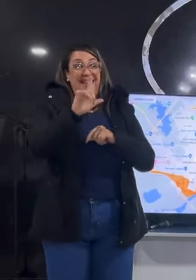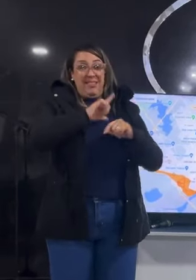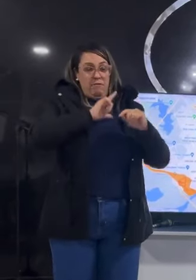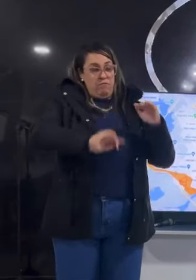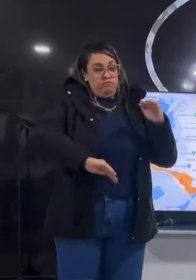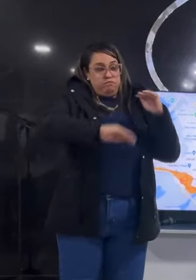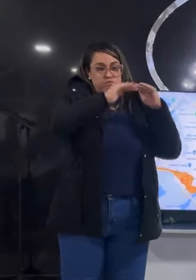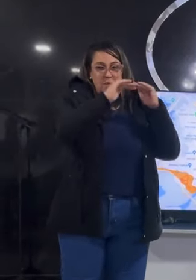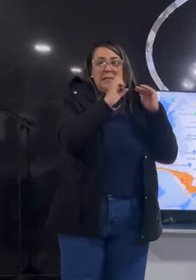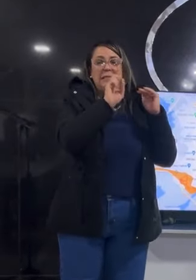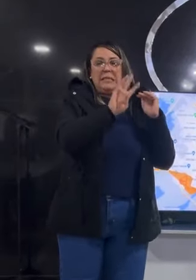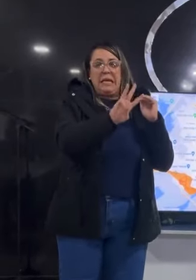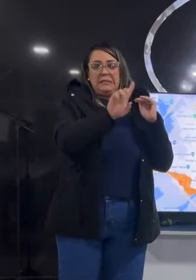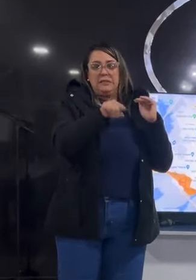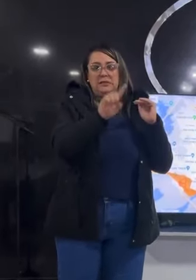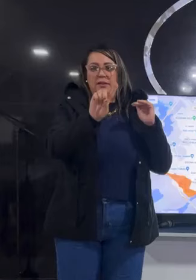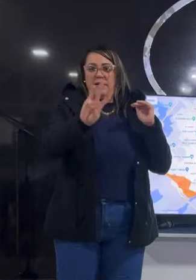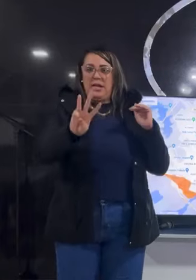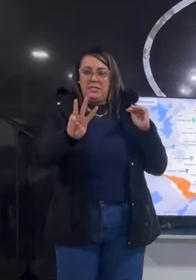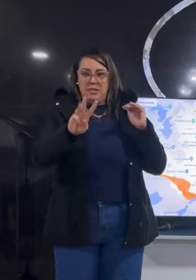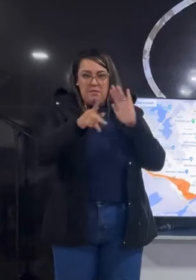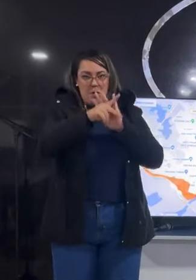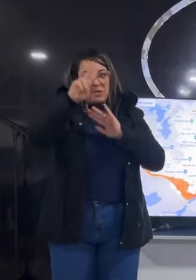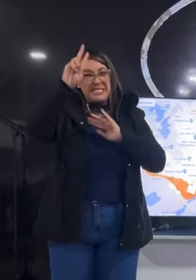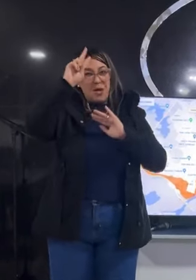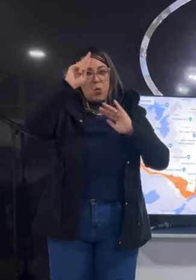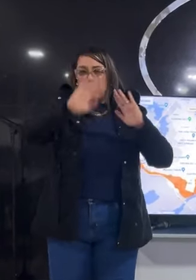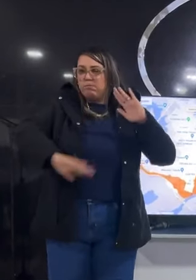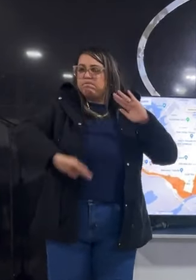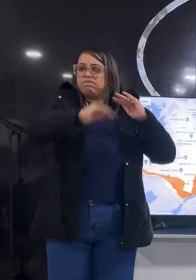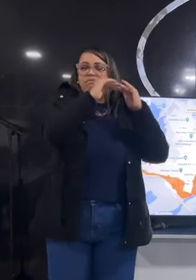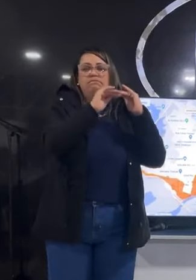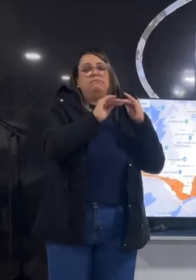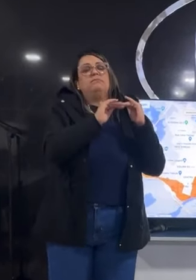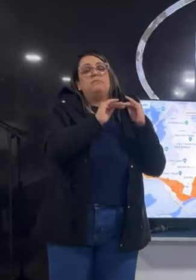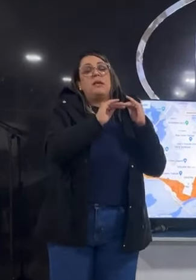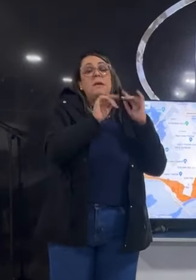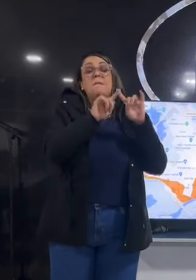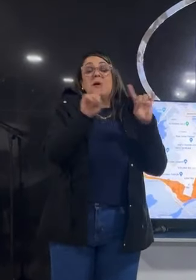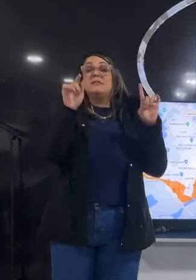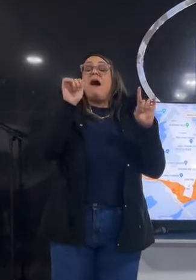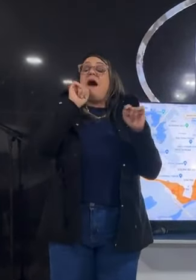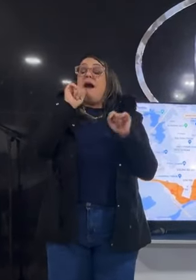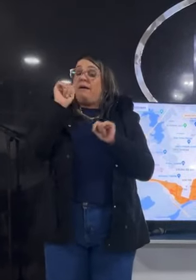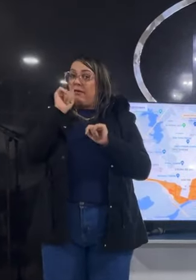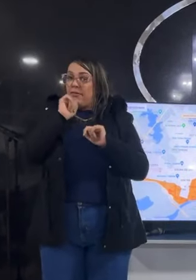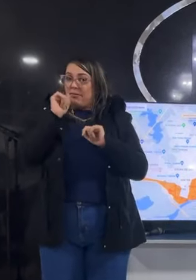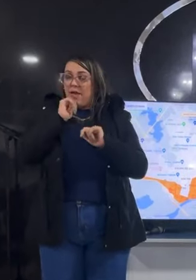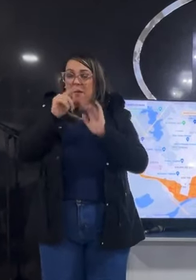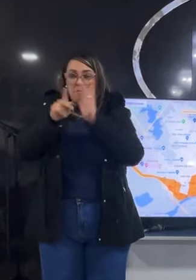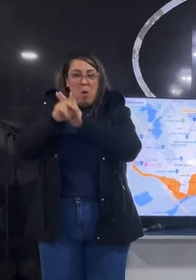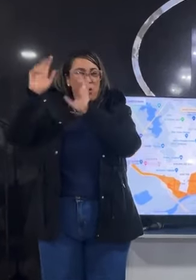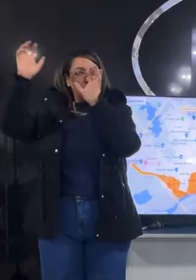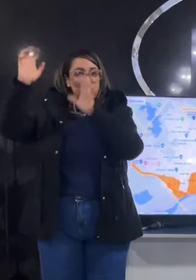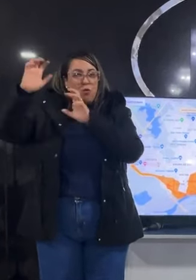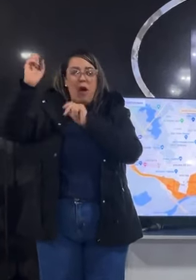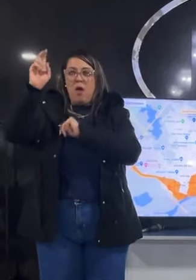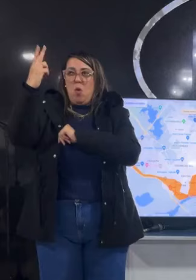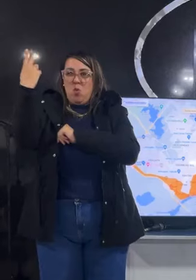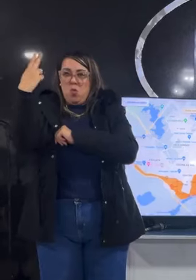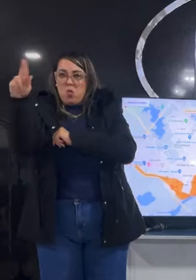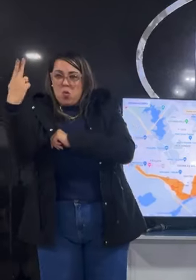1313 né gente que foi o nosso pico na segunda-feira então só que vem ainda muita água ainda daquelas chuvas no Uruguai